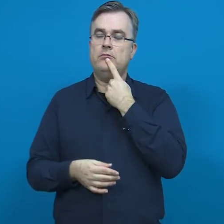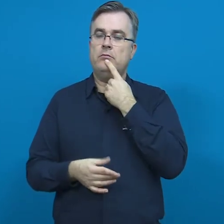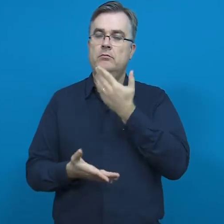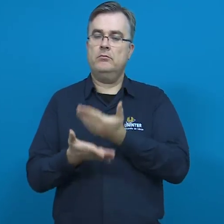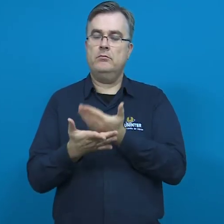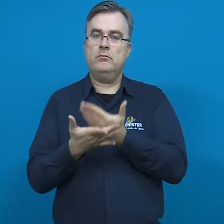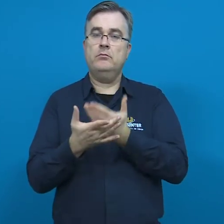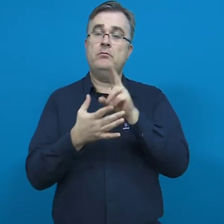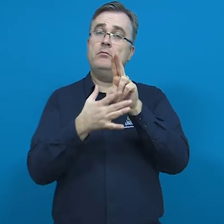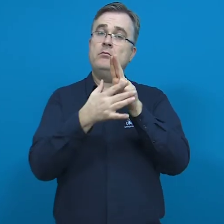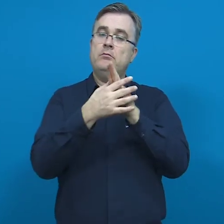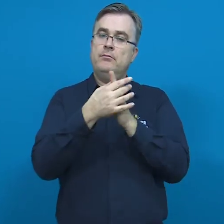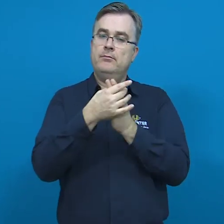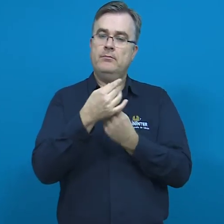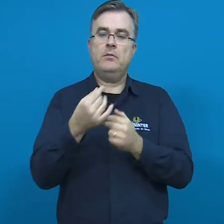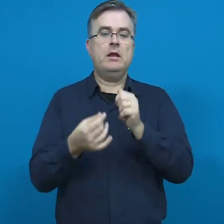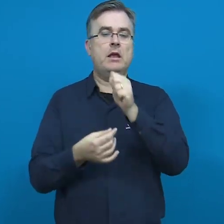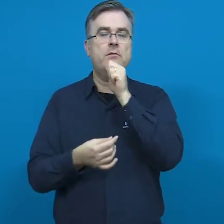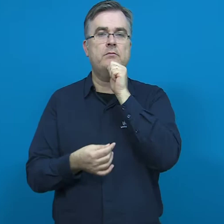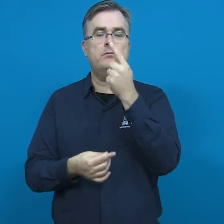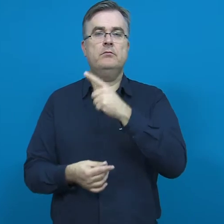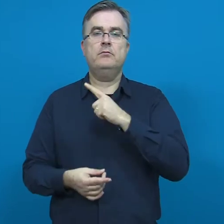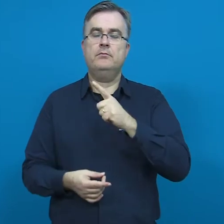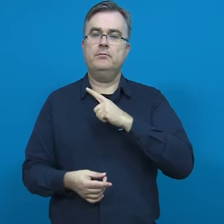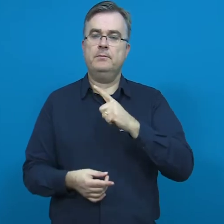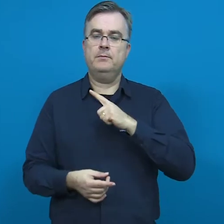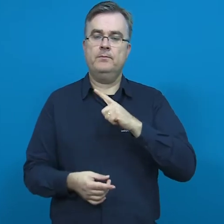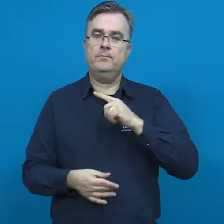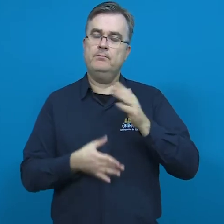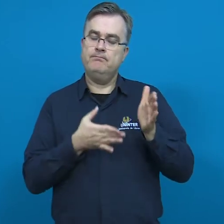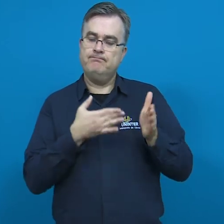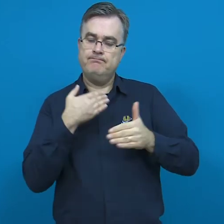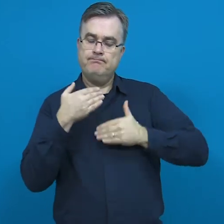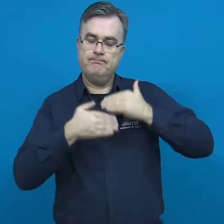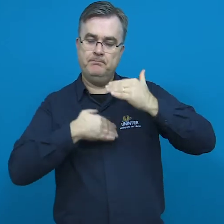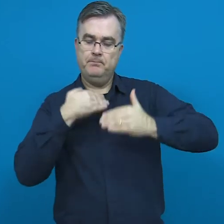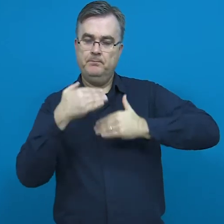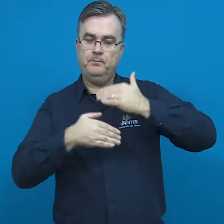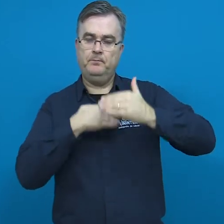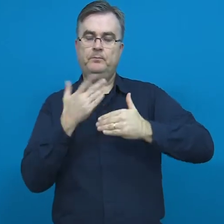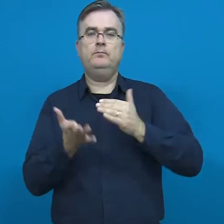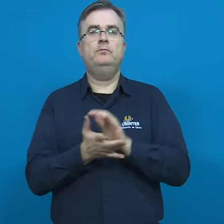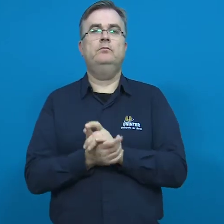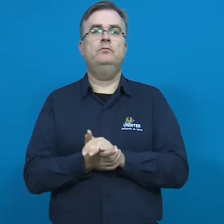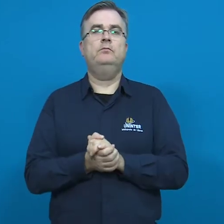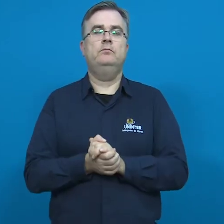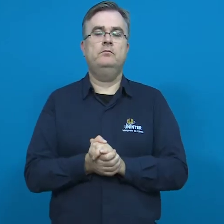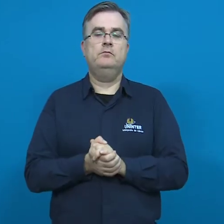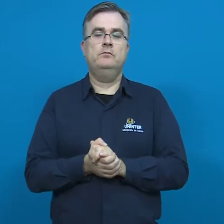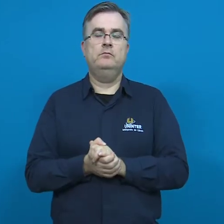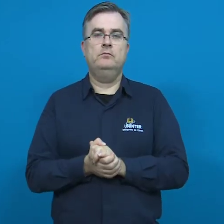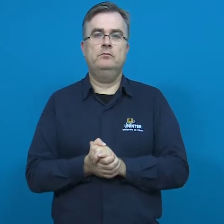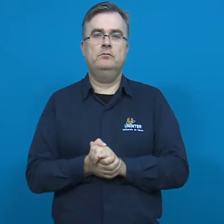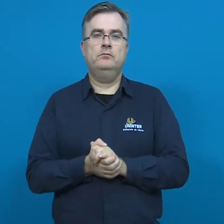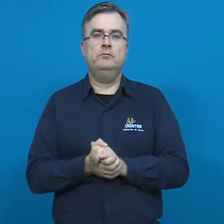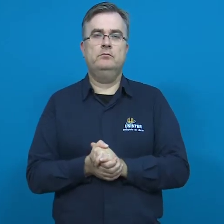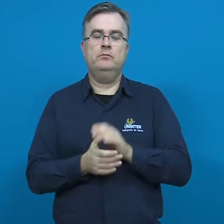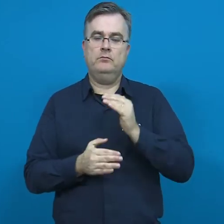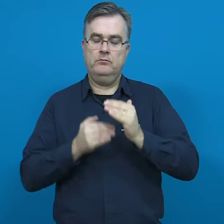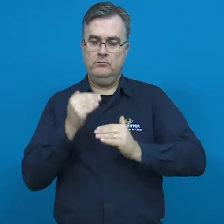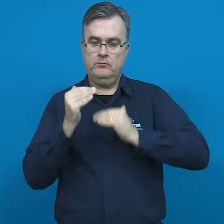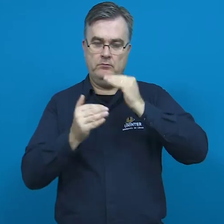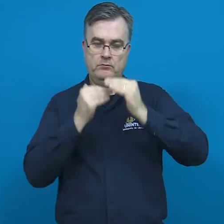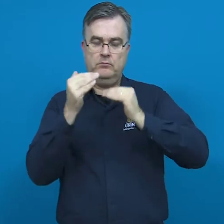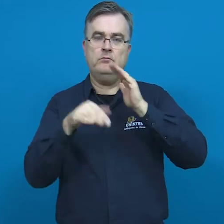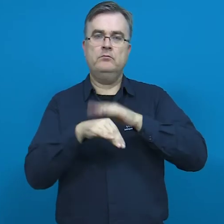que seriam as escolas bilíngues. Mas ainda nós estamos em processo de vamos dizer